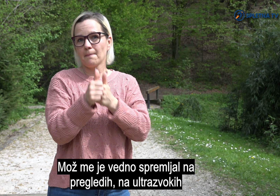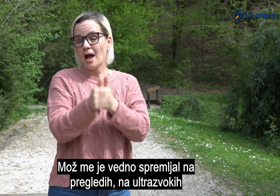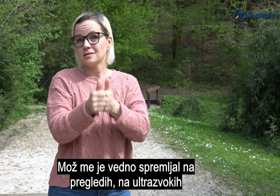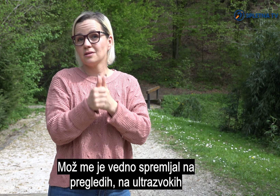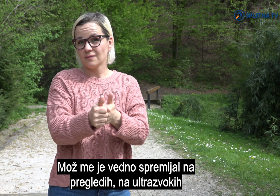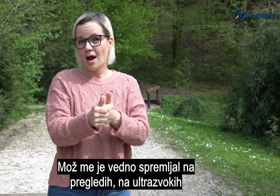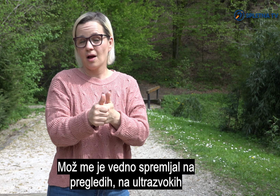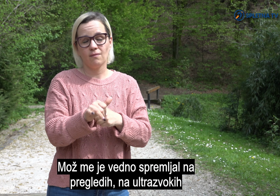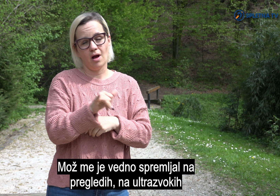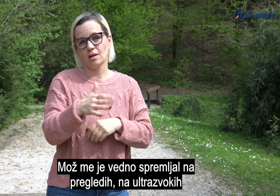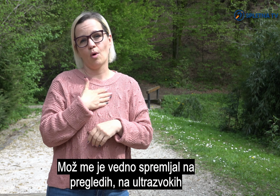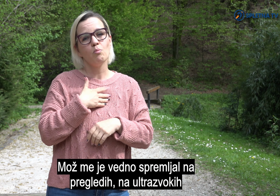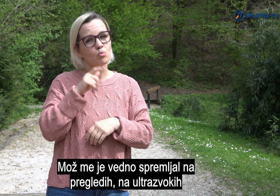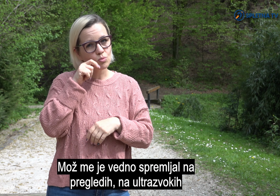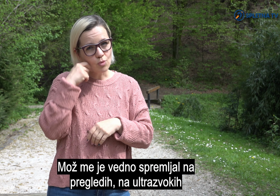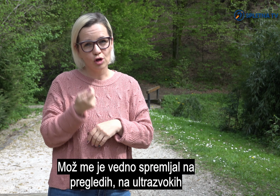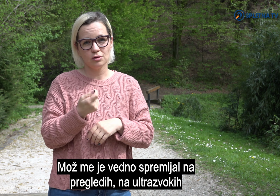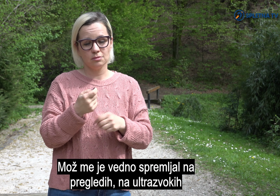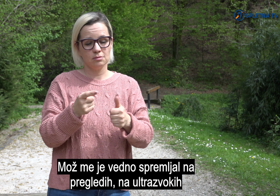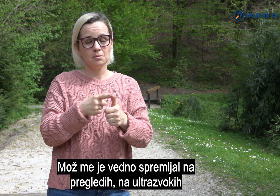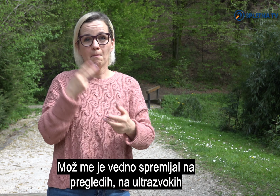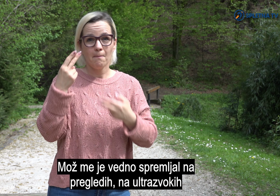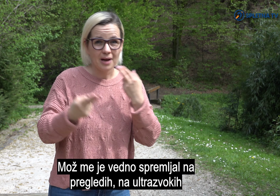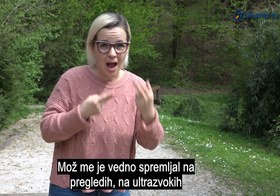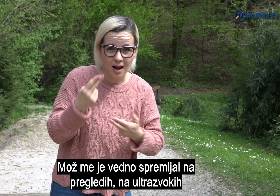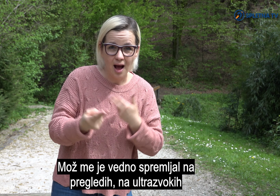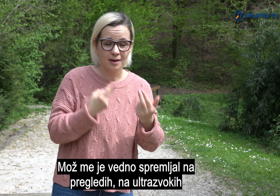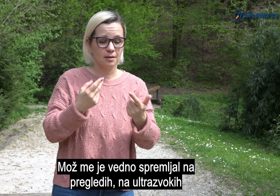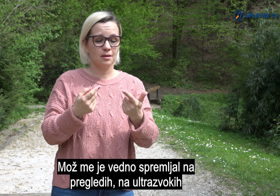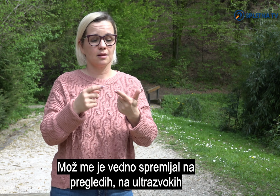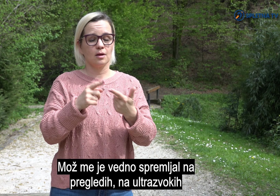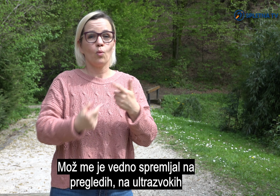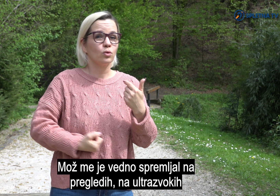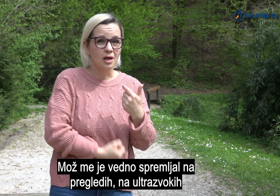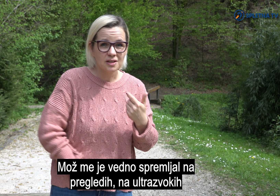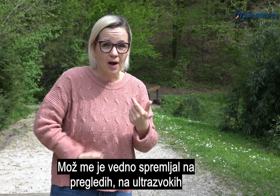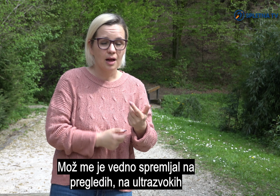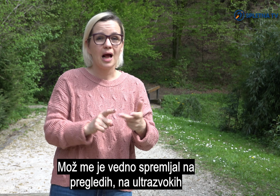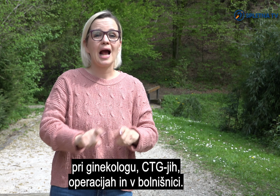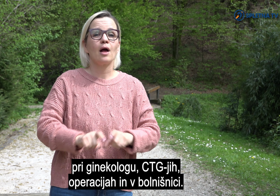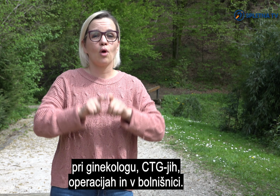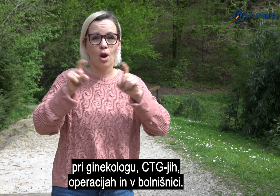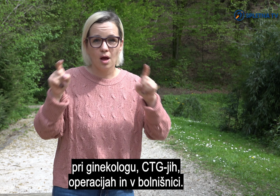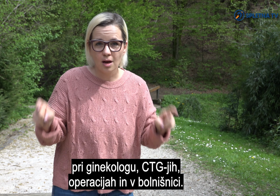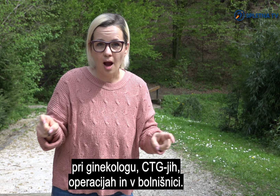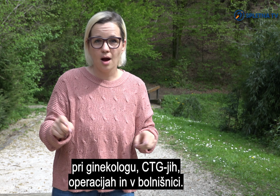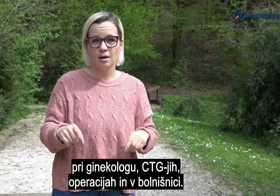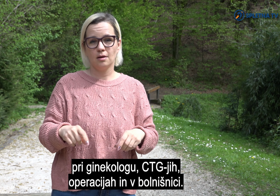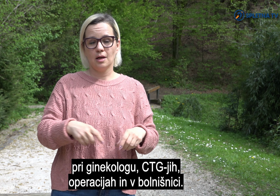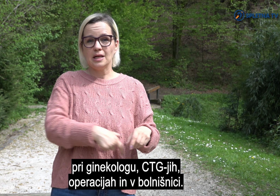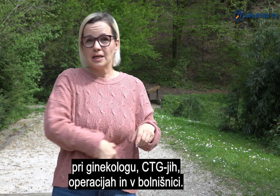Mož me je vedno spremljal na pregledih, na ultrazvokih, pri ginekologu, CTG-jih, operacijah in v bolnišnici.